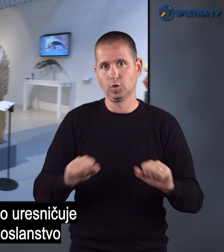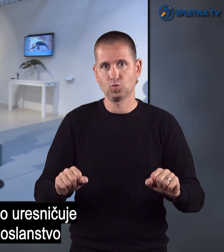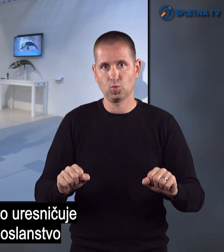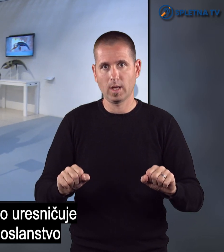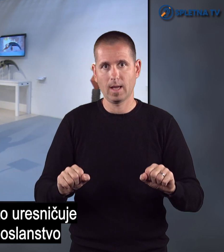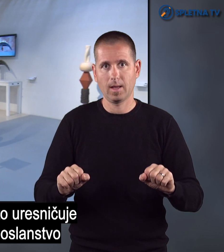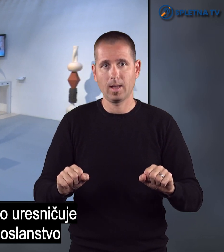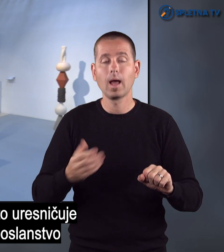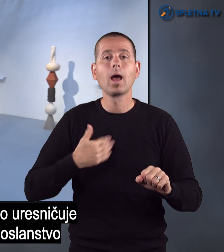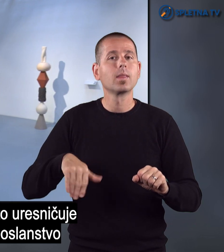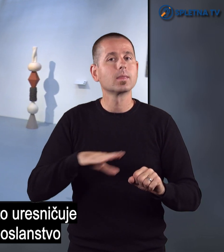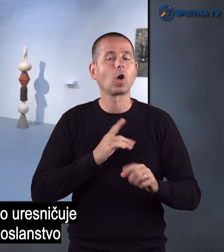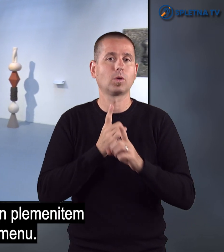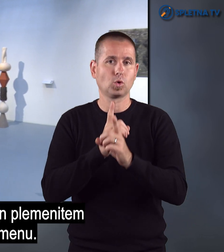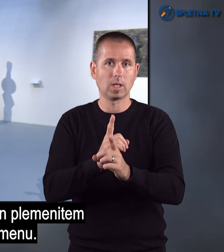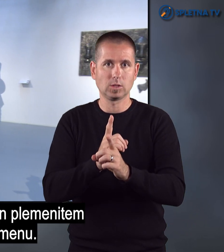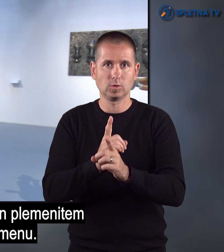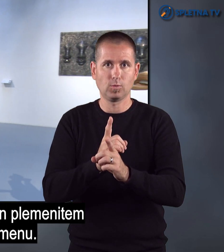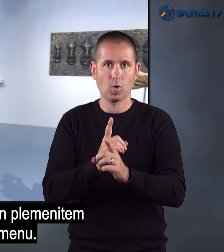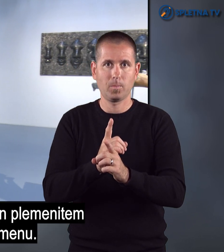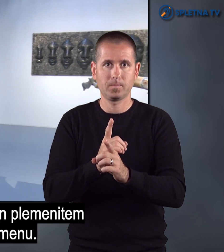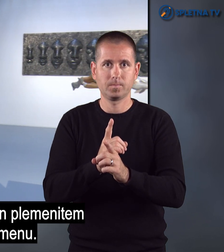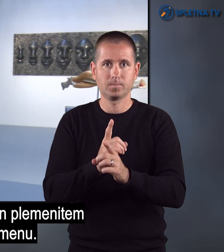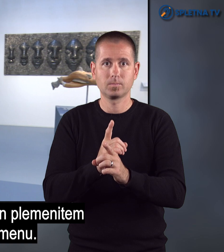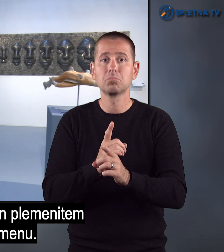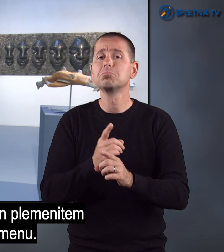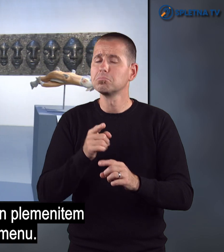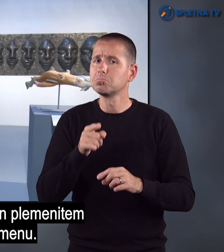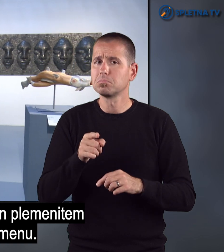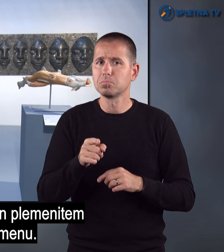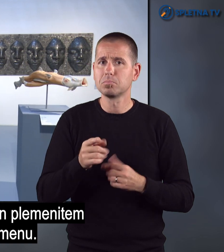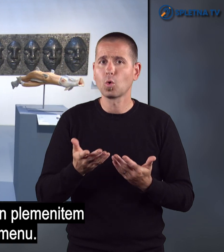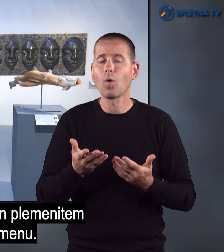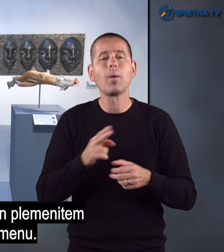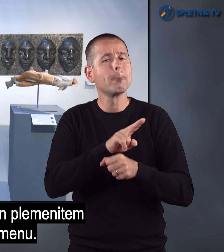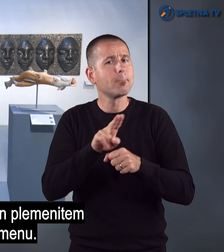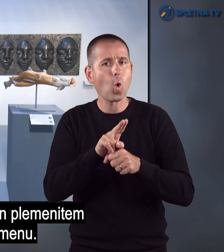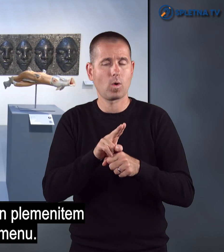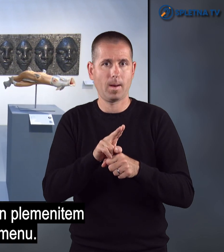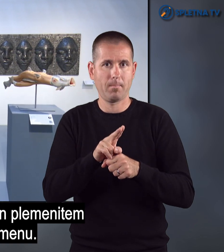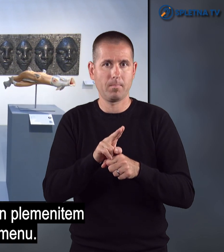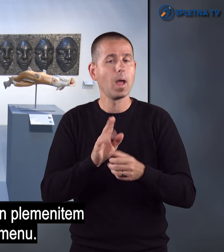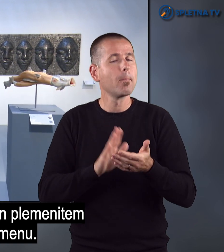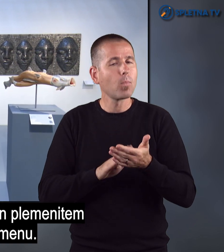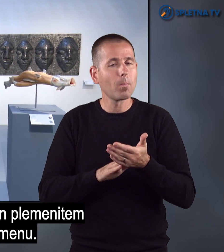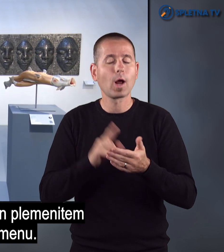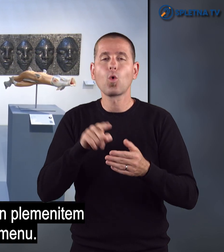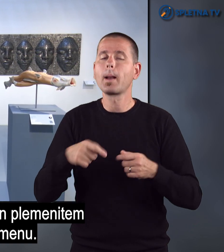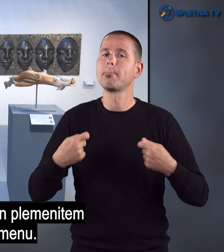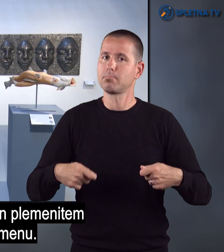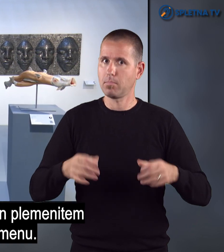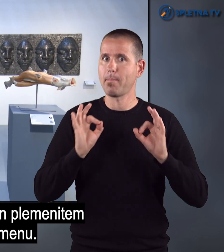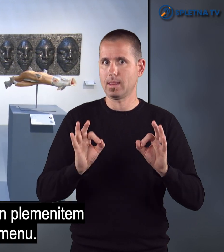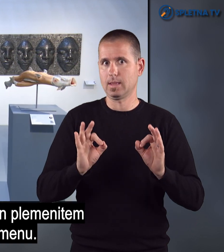uresničuje naše poslanstvo, bom rekel, kar v polnem pomenu in plemenitem